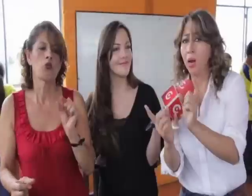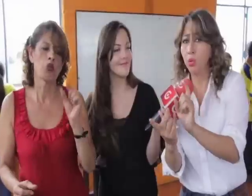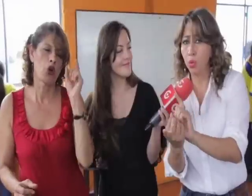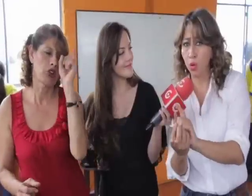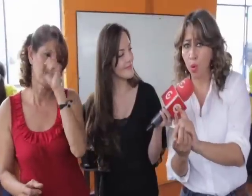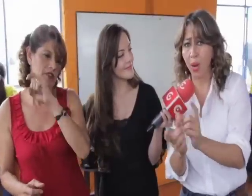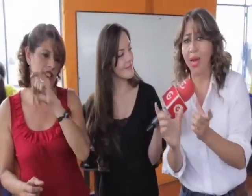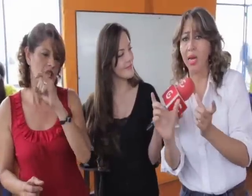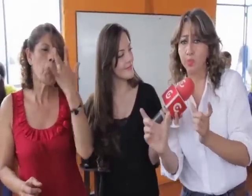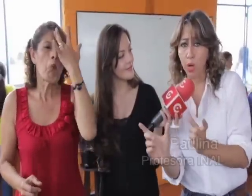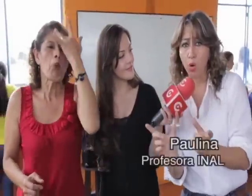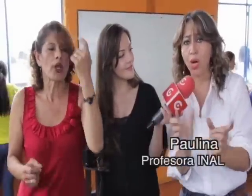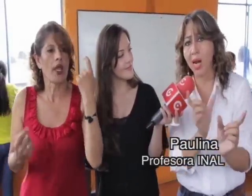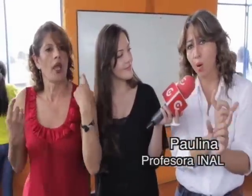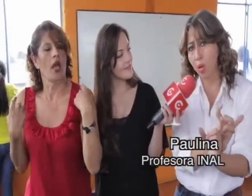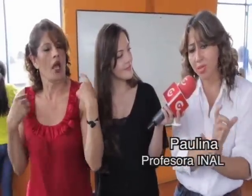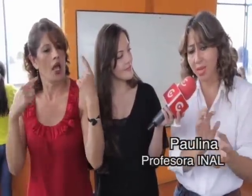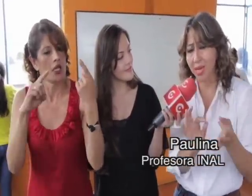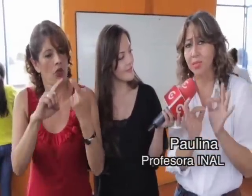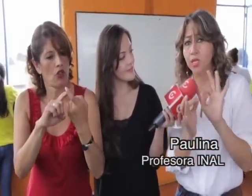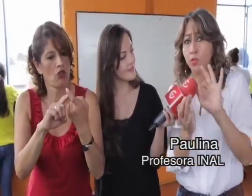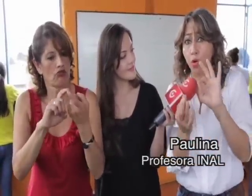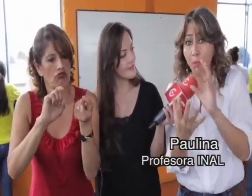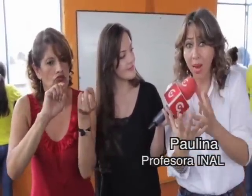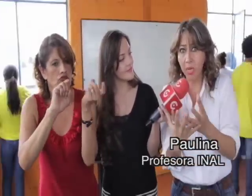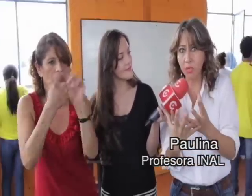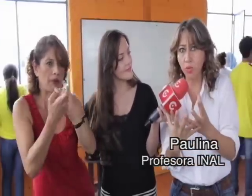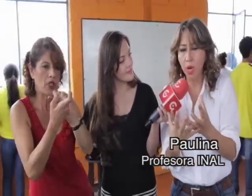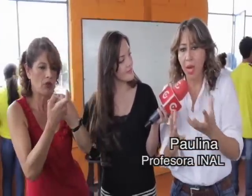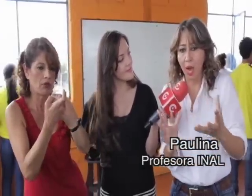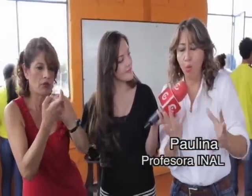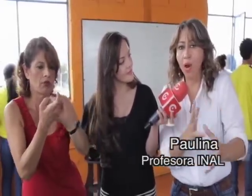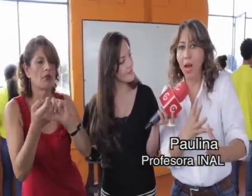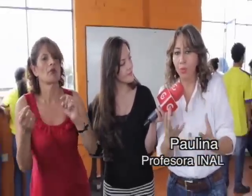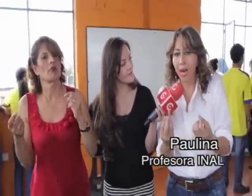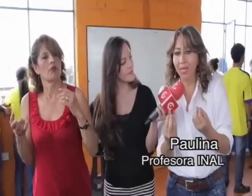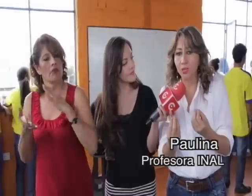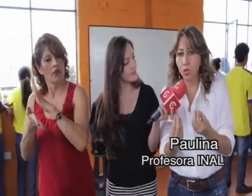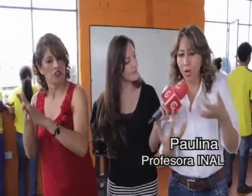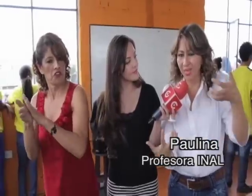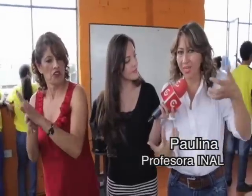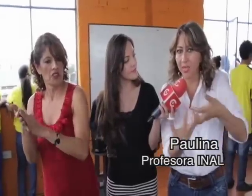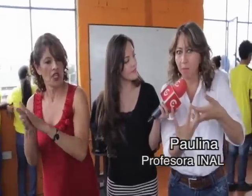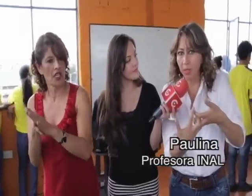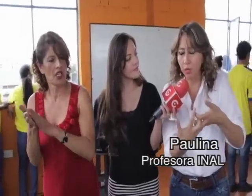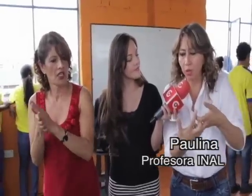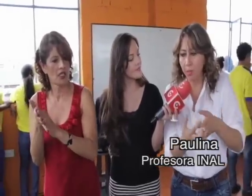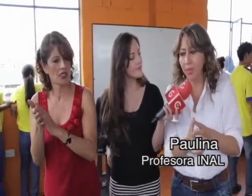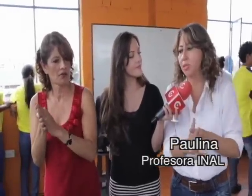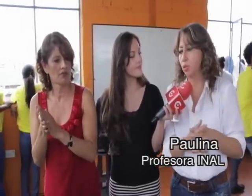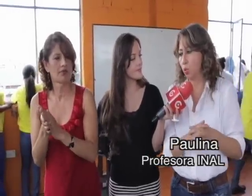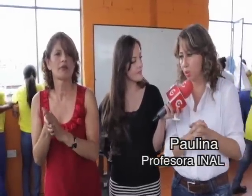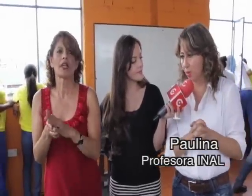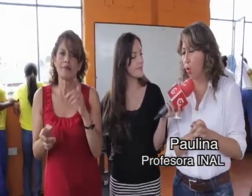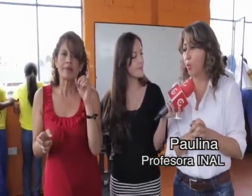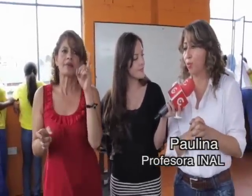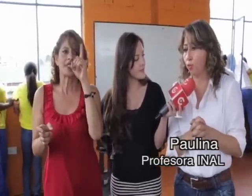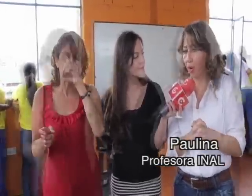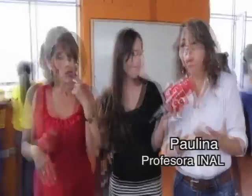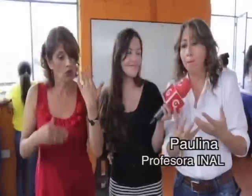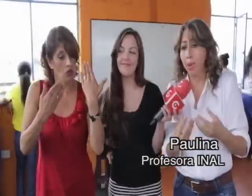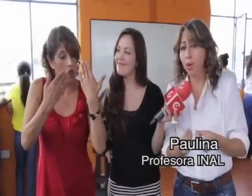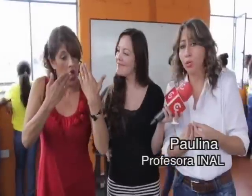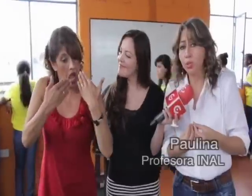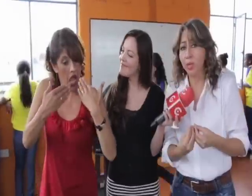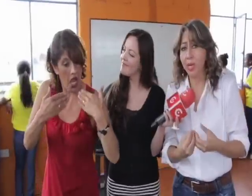Cambiar a otro idioma, el español y la lengua de señas, transformar eso en una canción que se empate totalmente, ha sido un trabajo